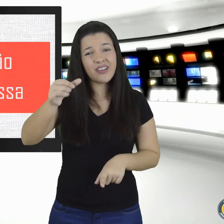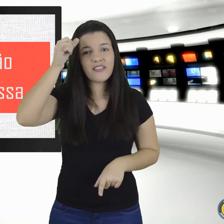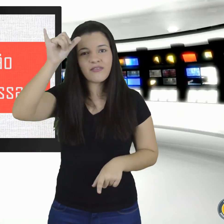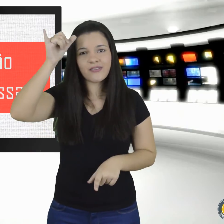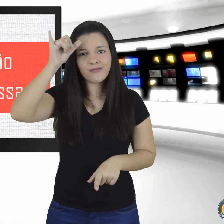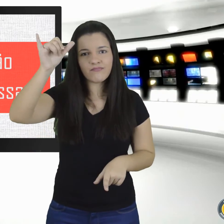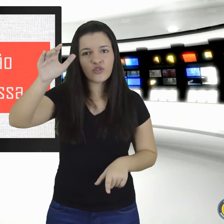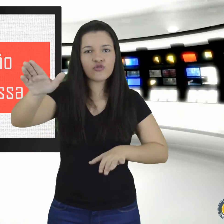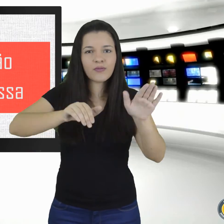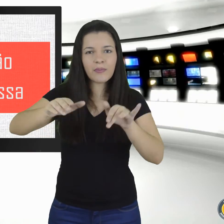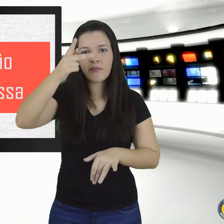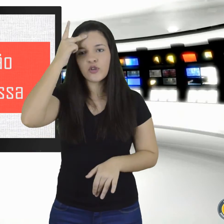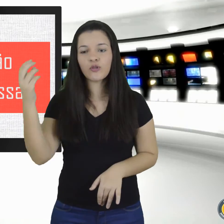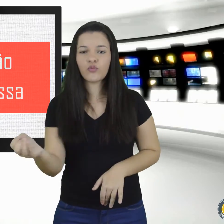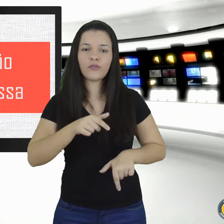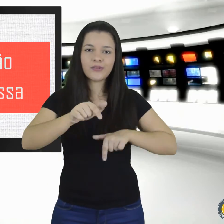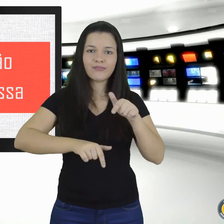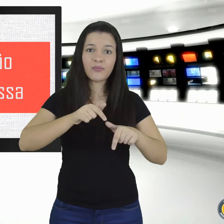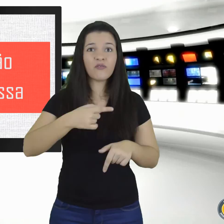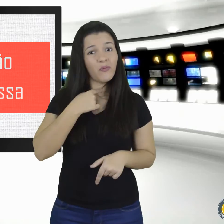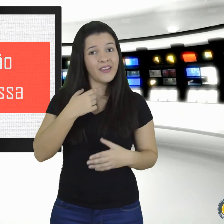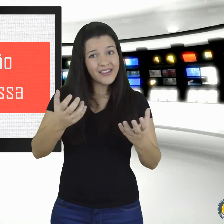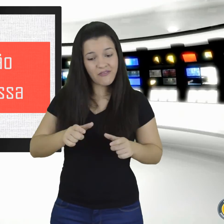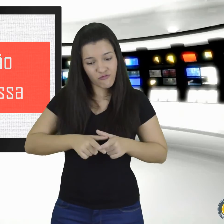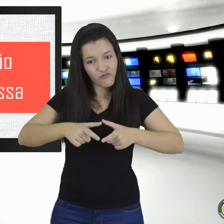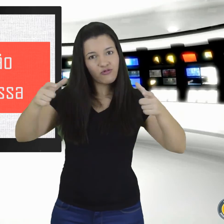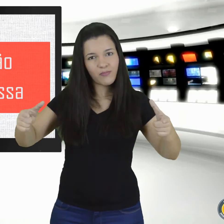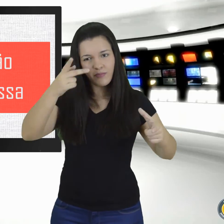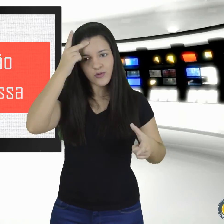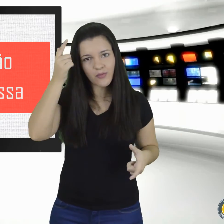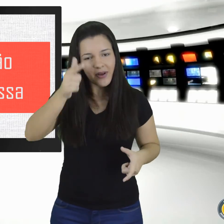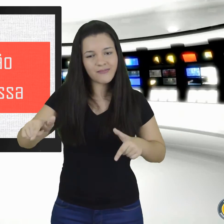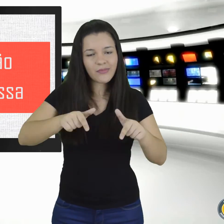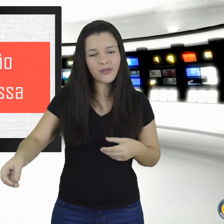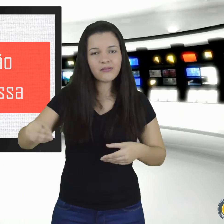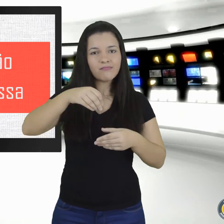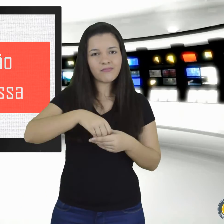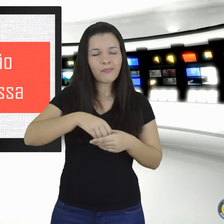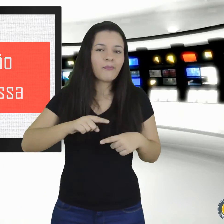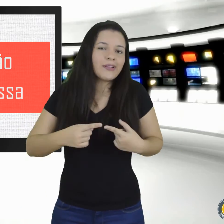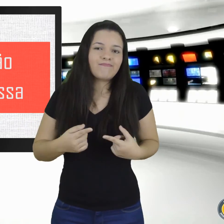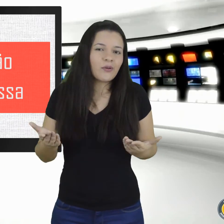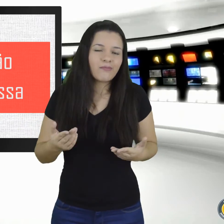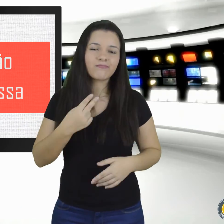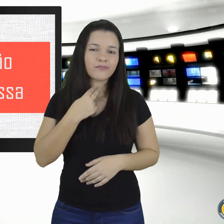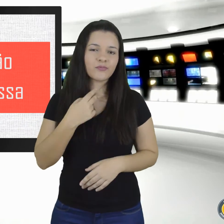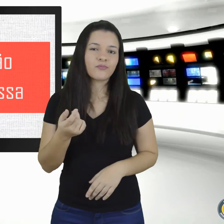estavam previstos para ampliar o quadro da instituição em 2015, por questão de economia.